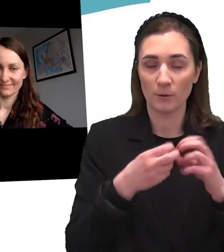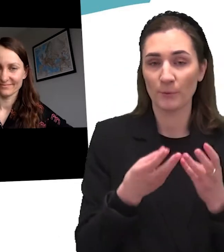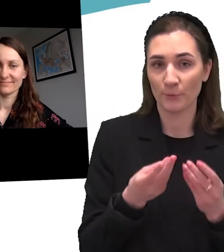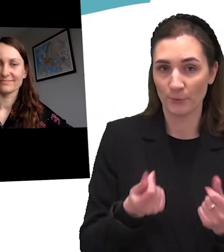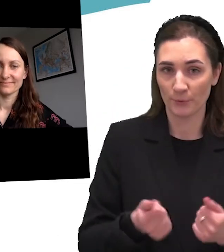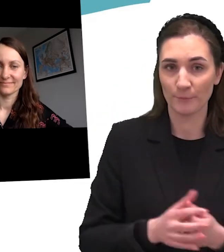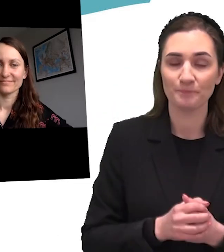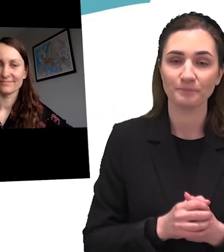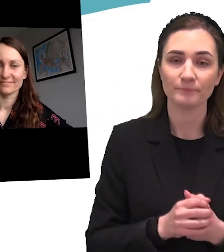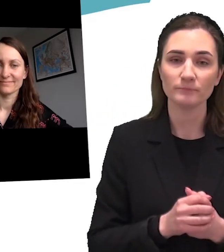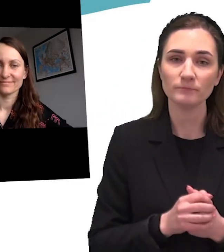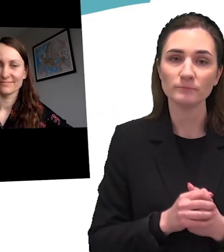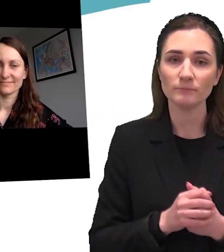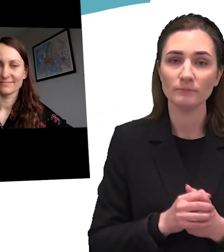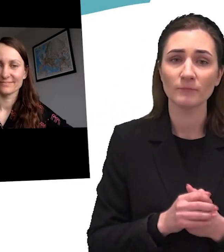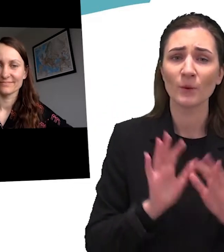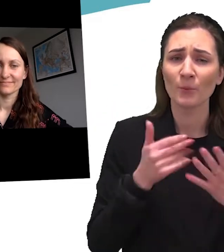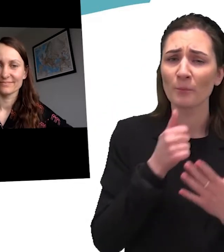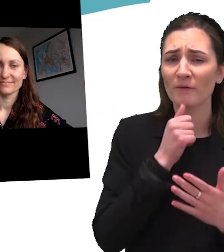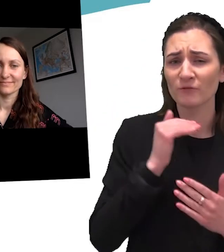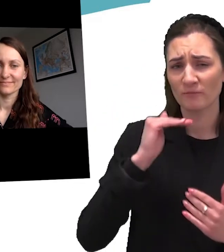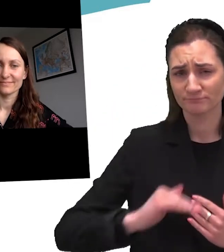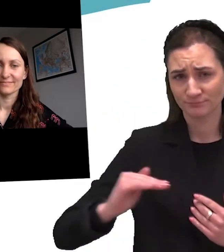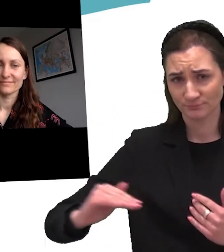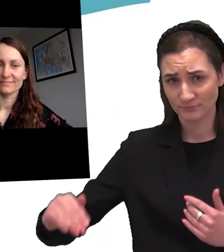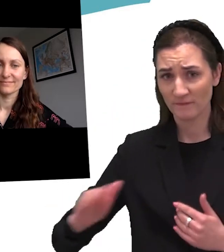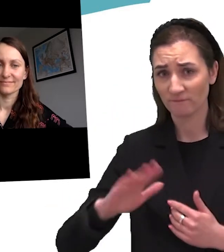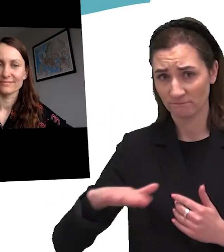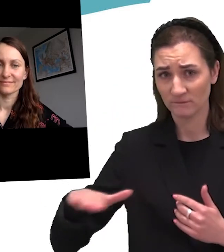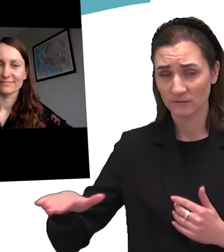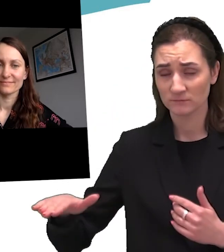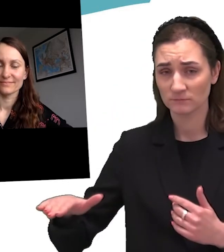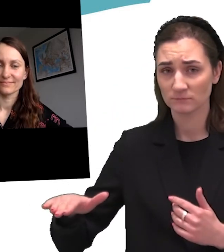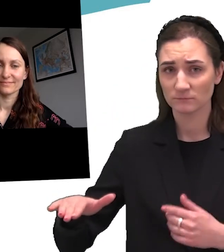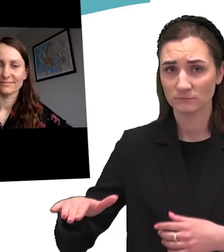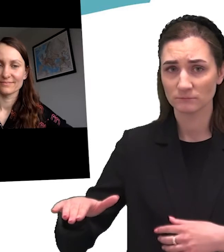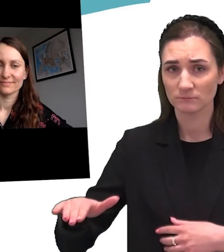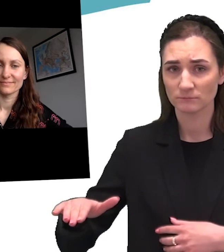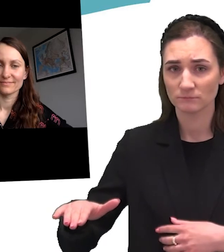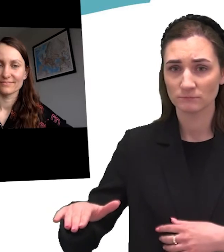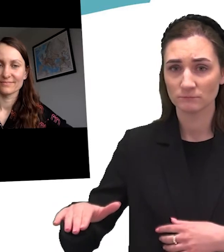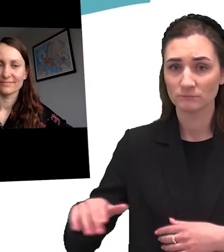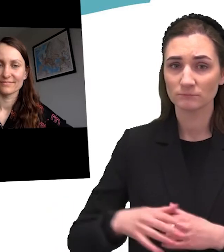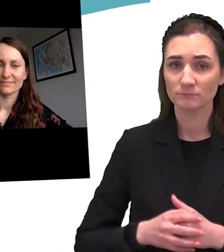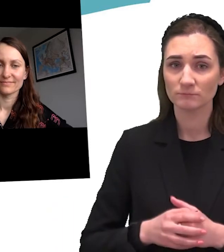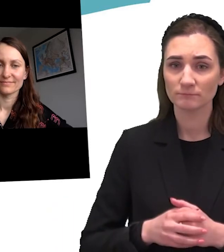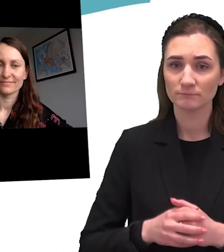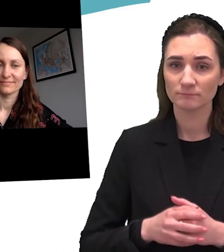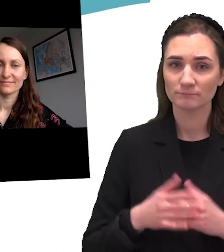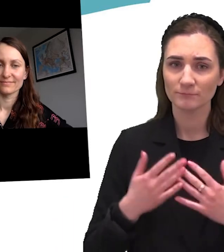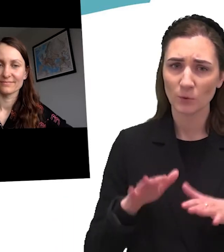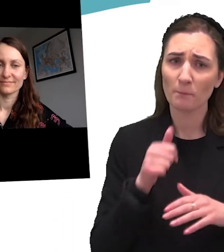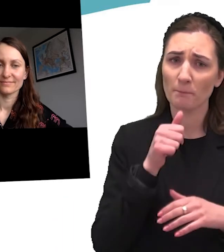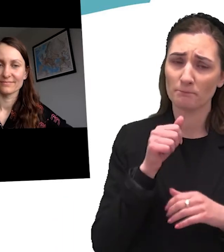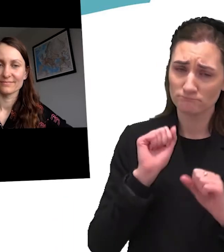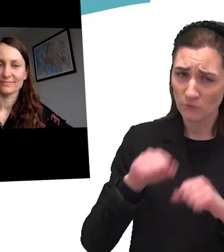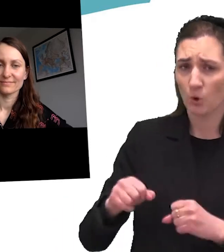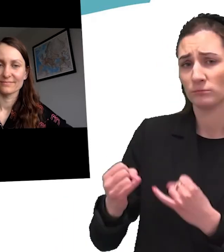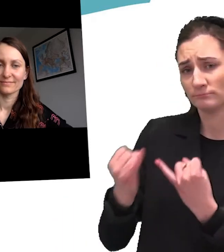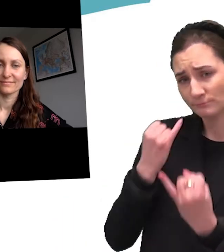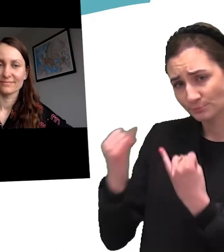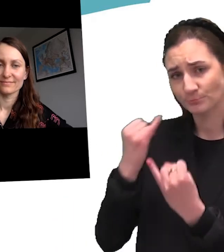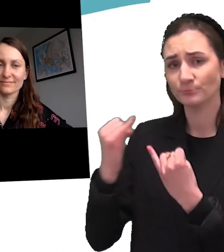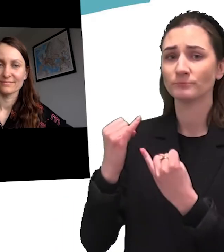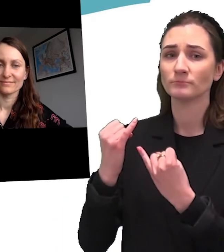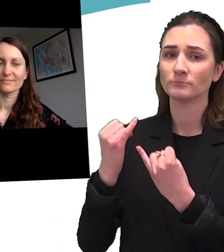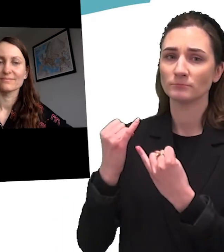šitą dalyką. Jeigu tai yra mažesni vaikai, tai tada aš kalbu apie